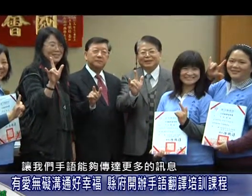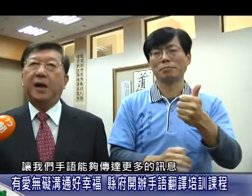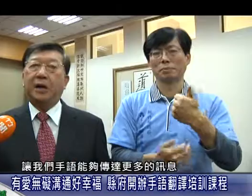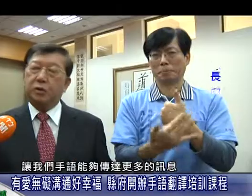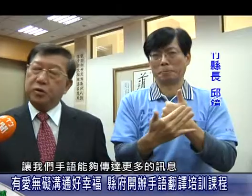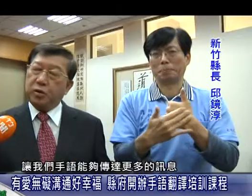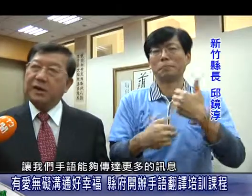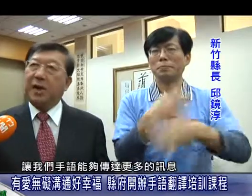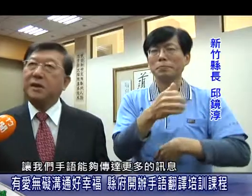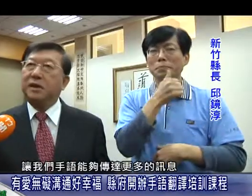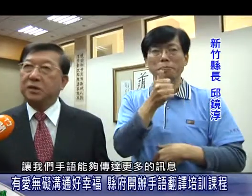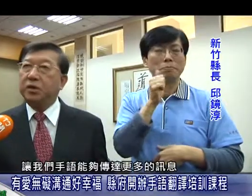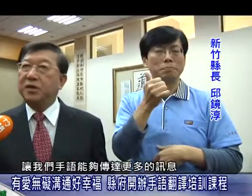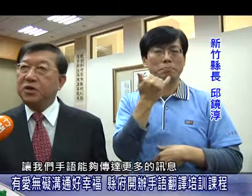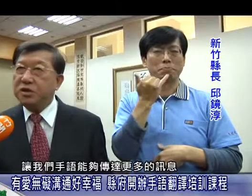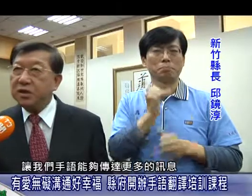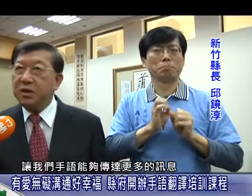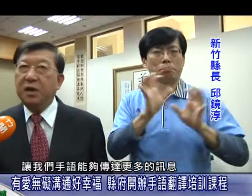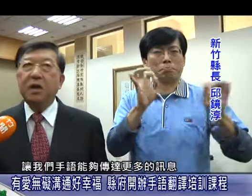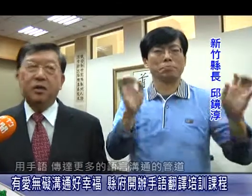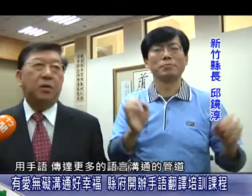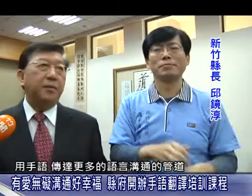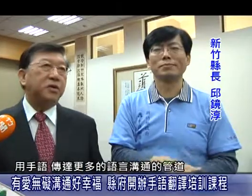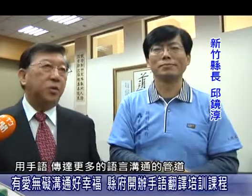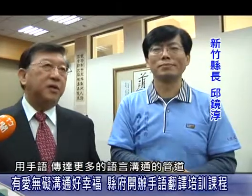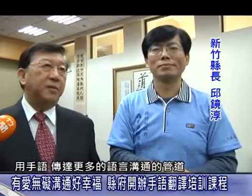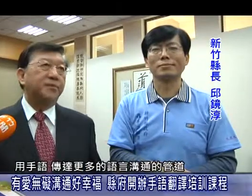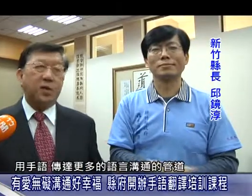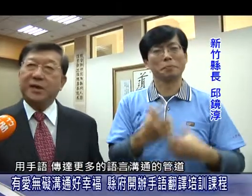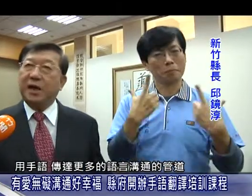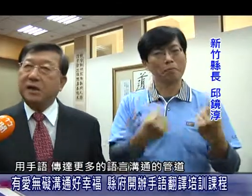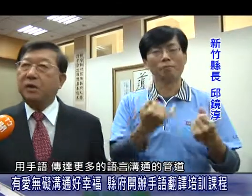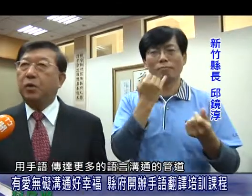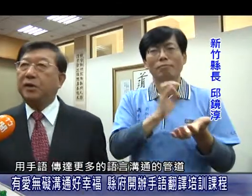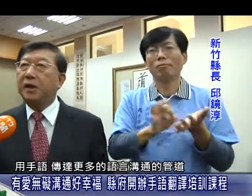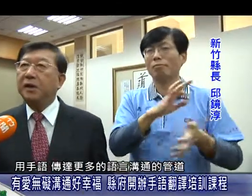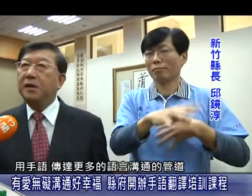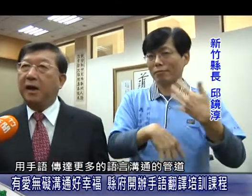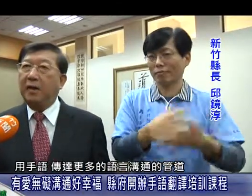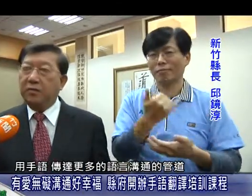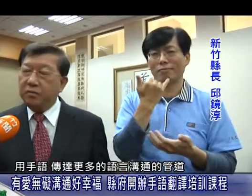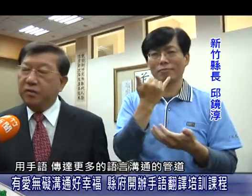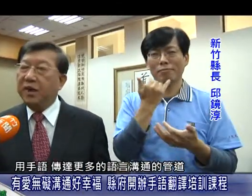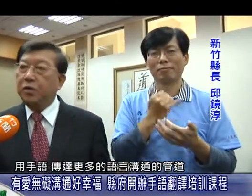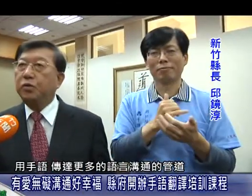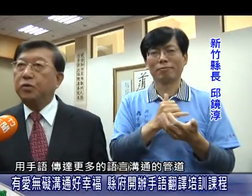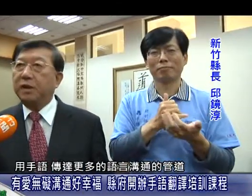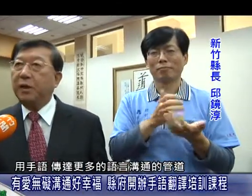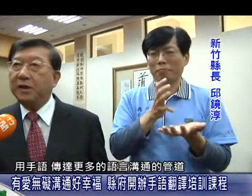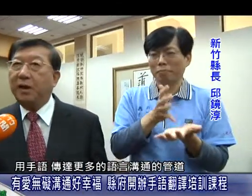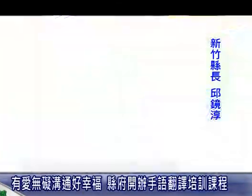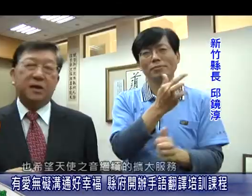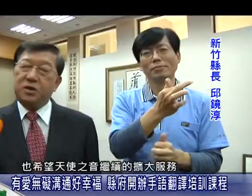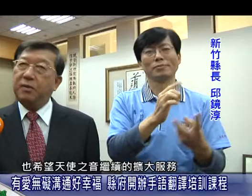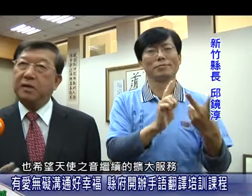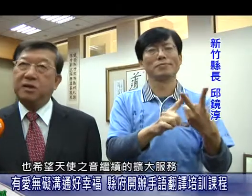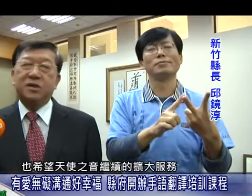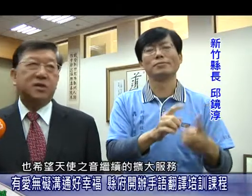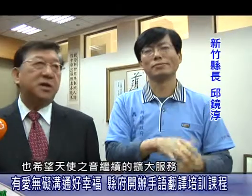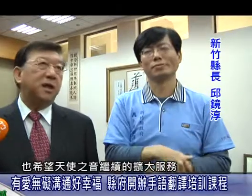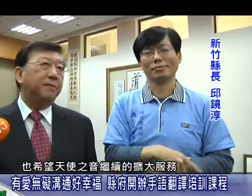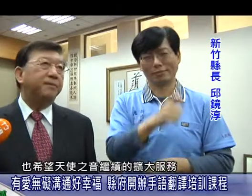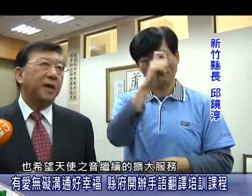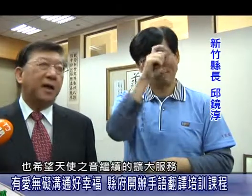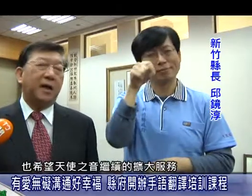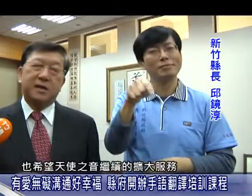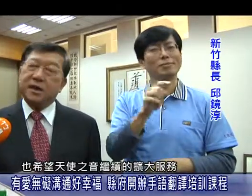语能够传达更多的信息，用我们手语传达更多的语言沟通的管道，也希望天